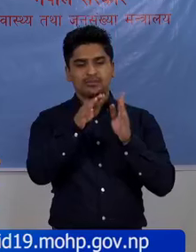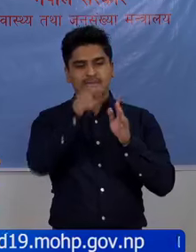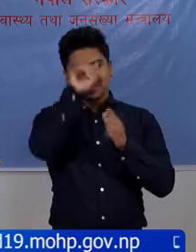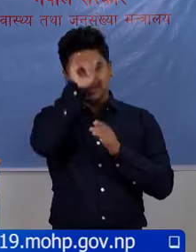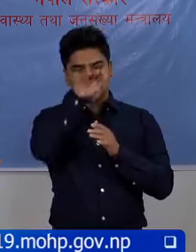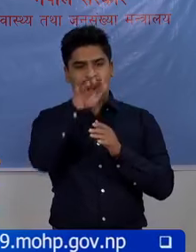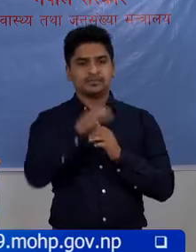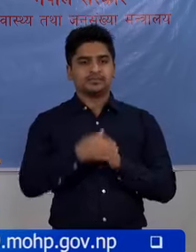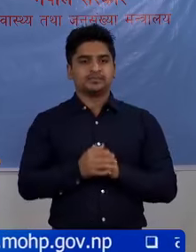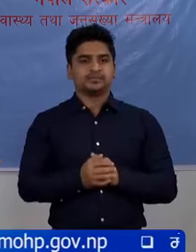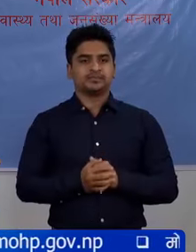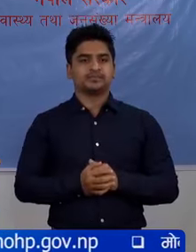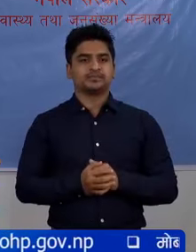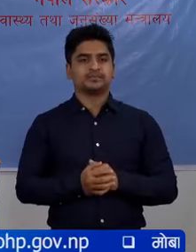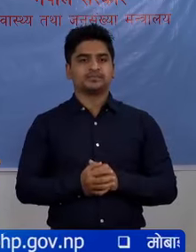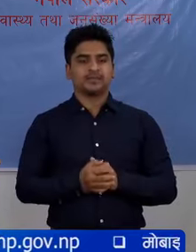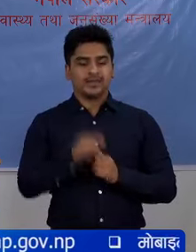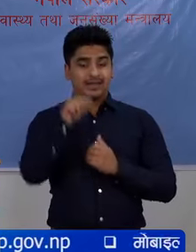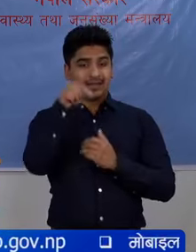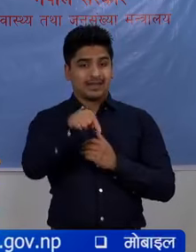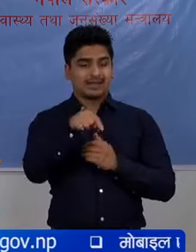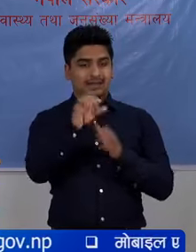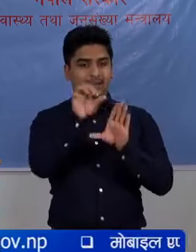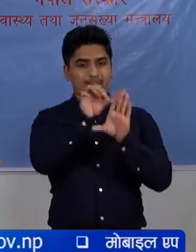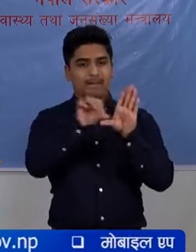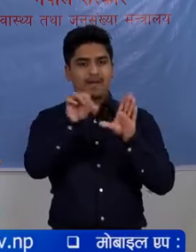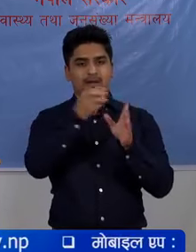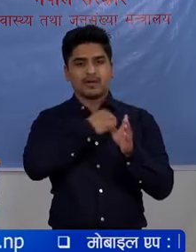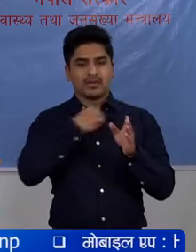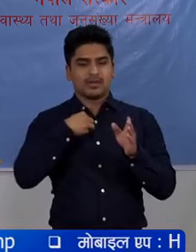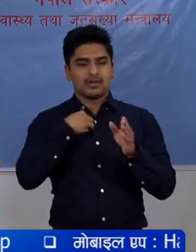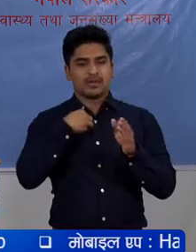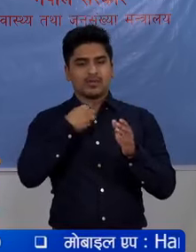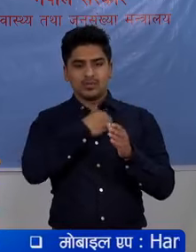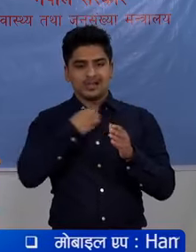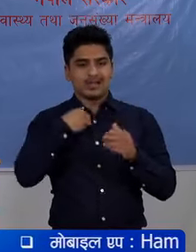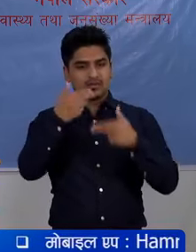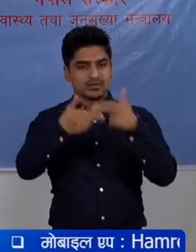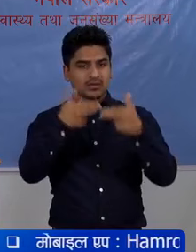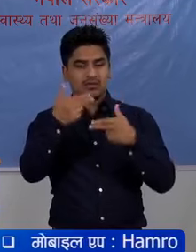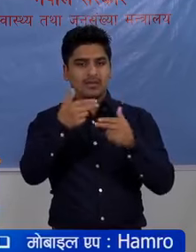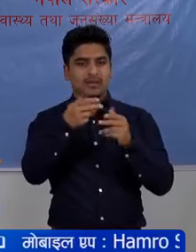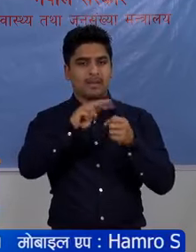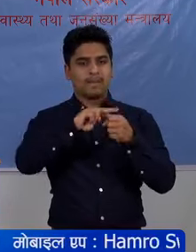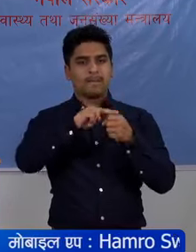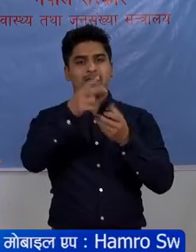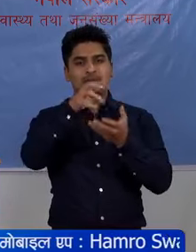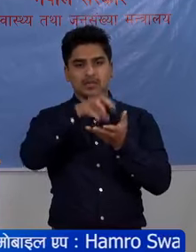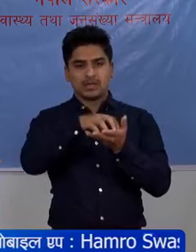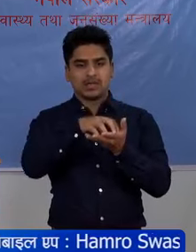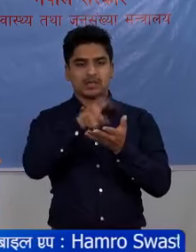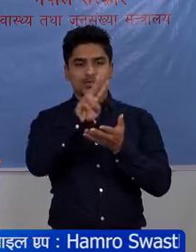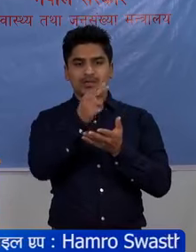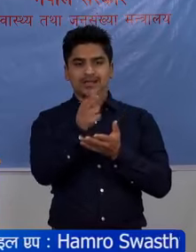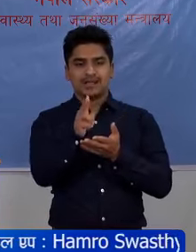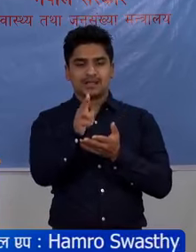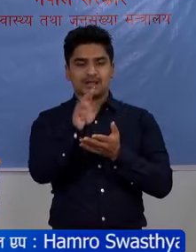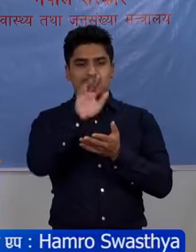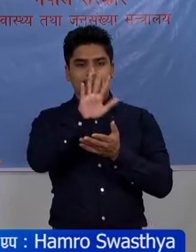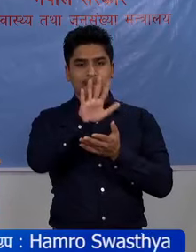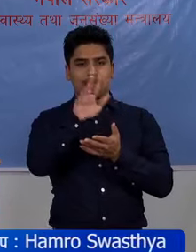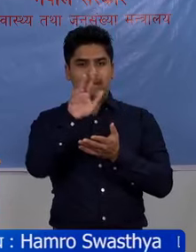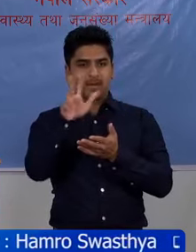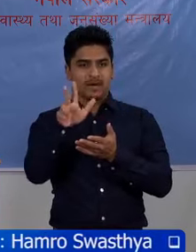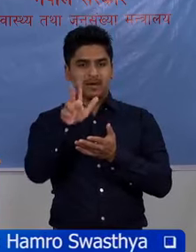को अपडेट गरमना चाहांचू आज पाटन अस्पताल मा उपचार को क्रम मा रहनु भाहे का पेप्सिकोला का दोईजाना अंठाउन